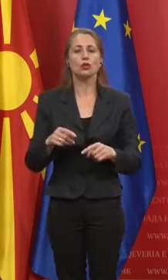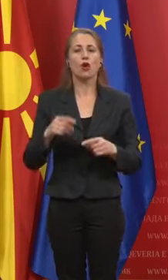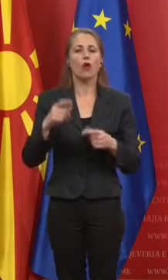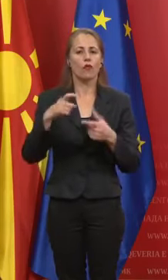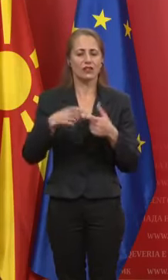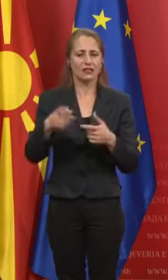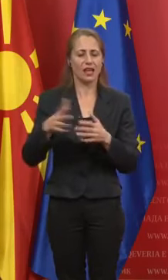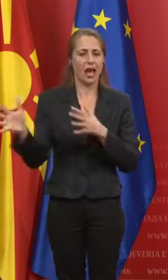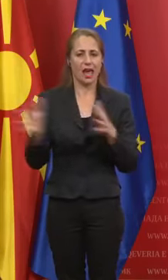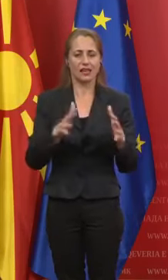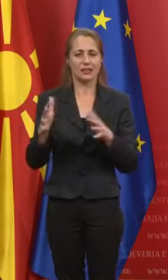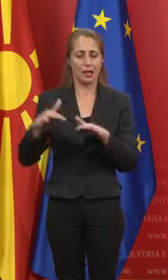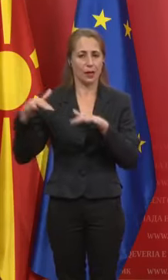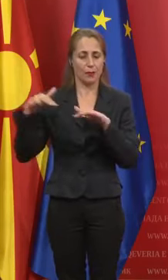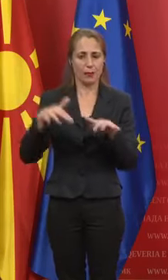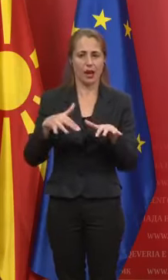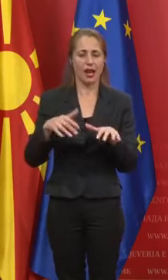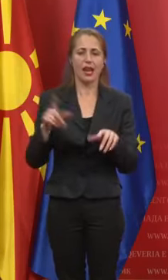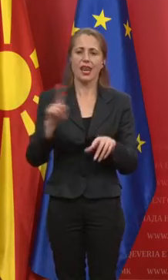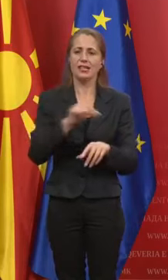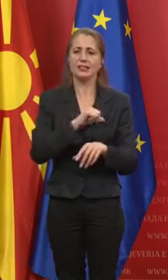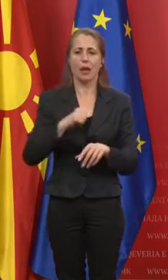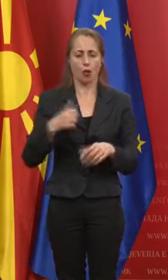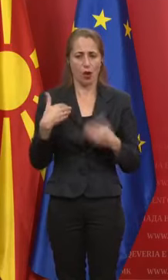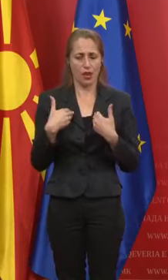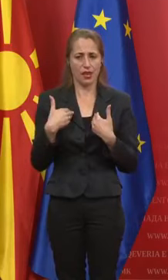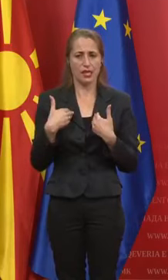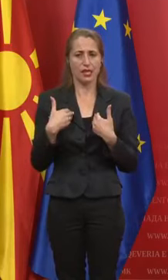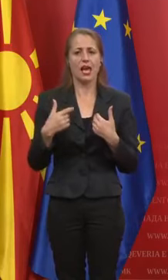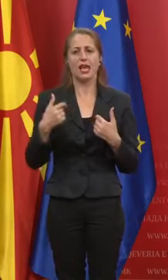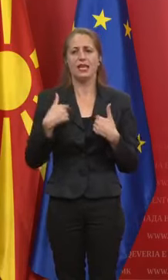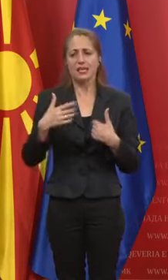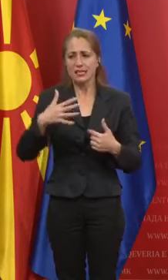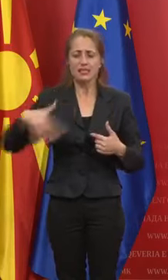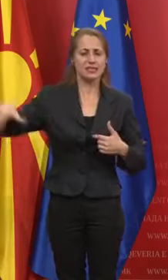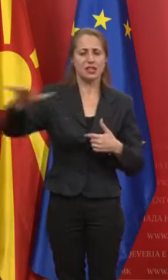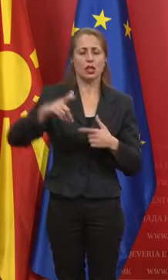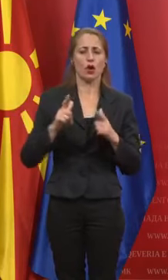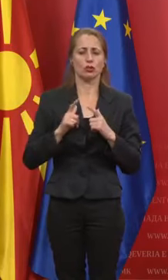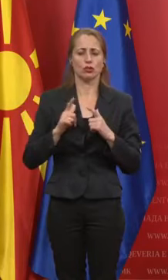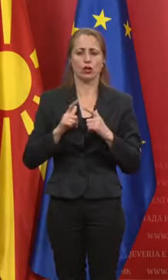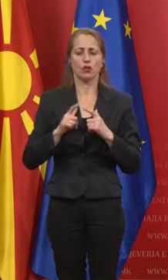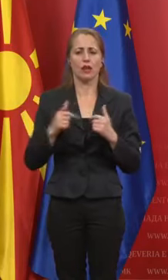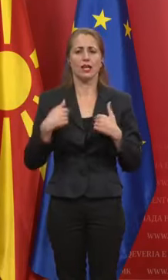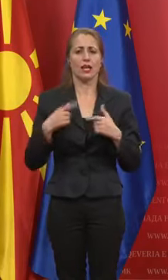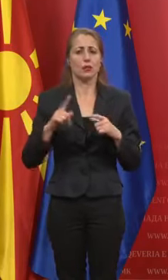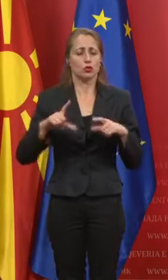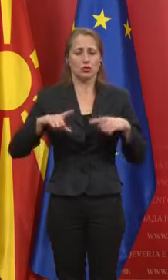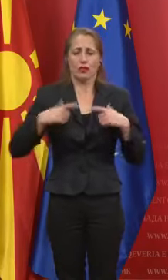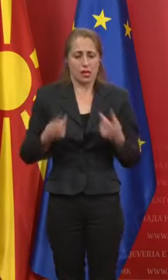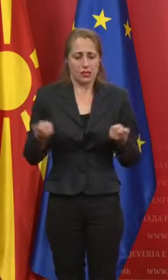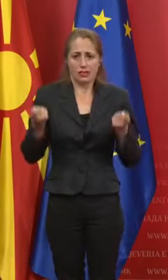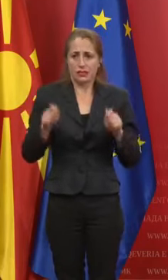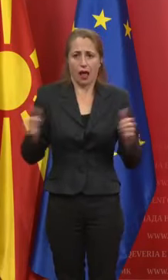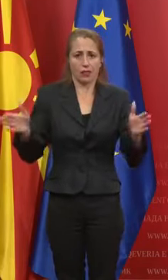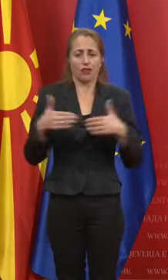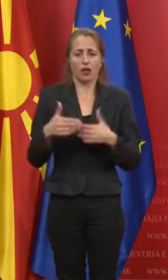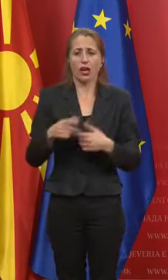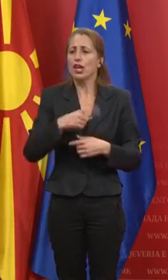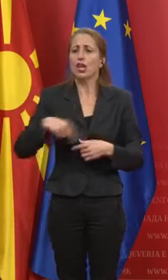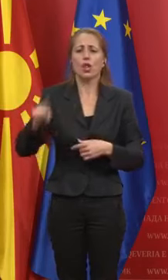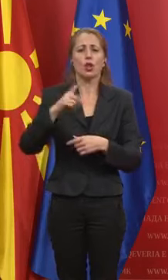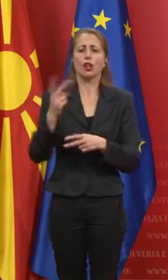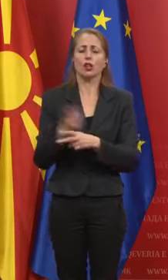есенскиот бран што секако не само ние, сите го очекуваат, меѓутоа ние не може да живееме затворени. И тоа една земја не може да